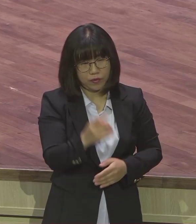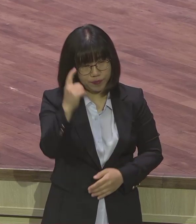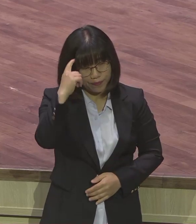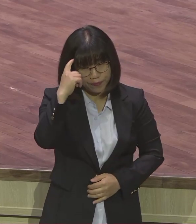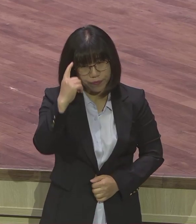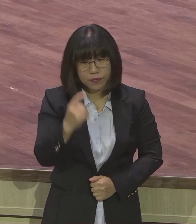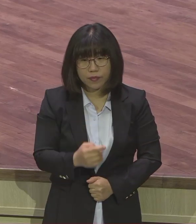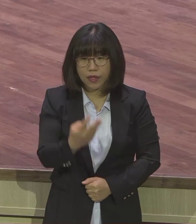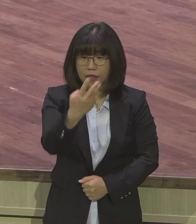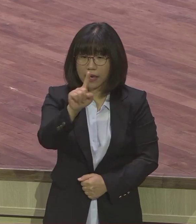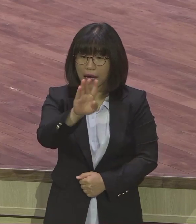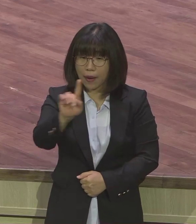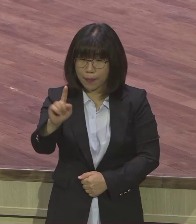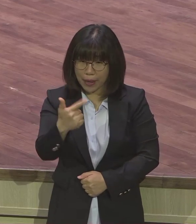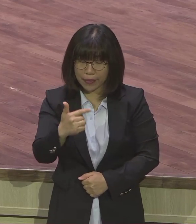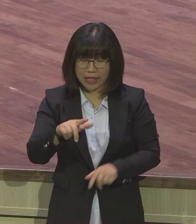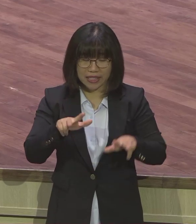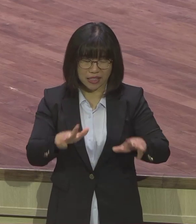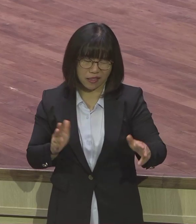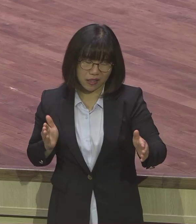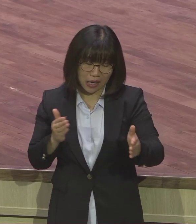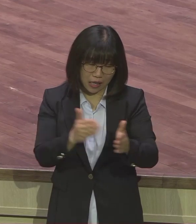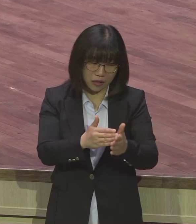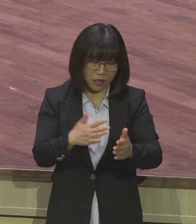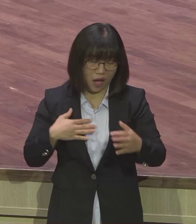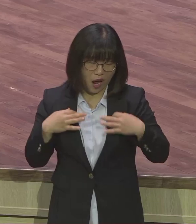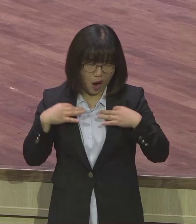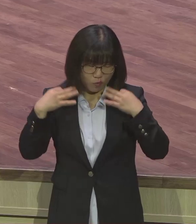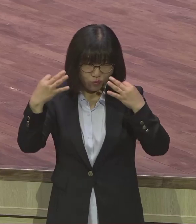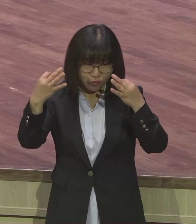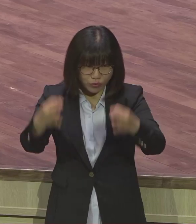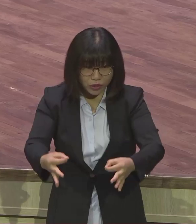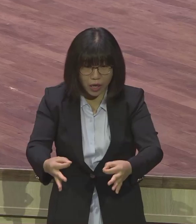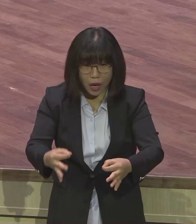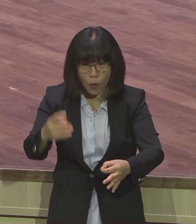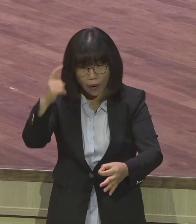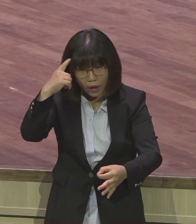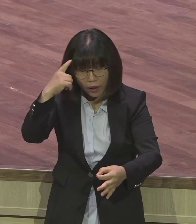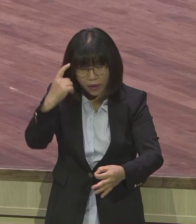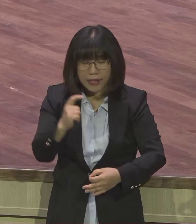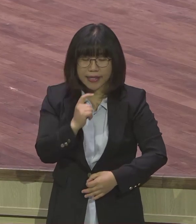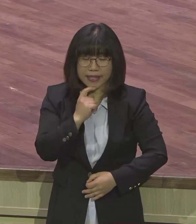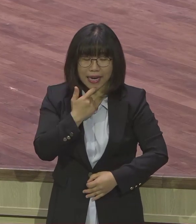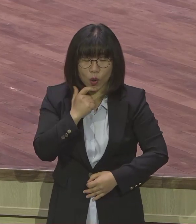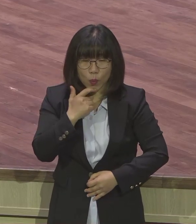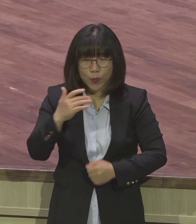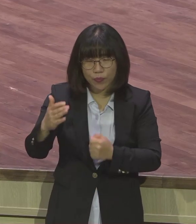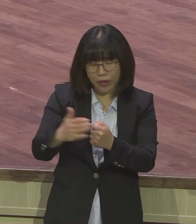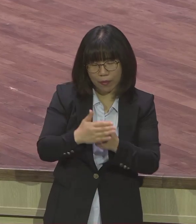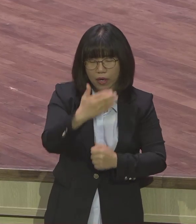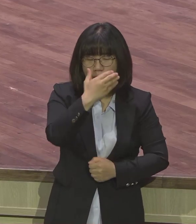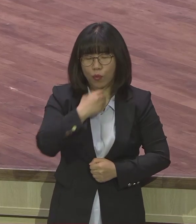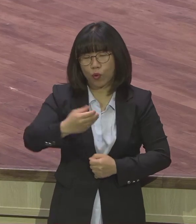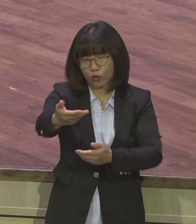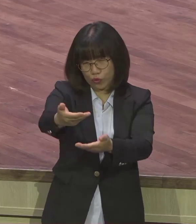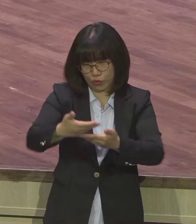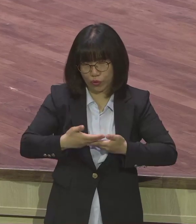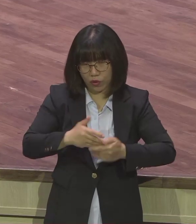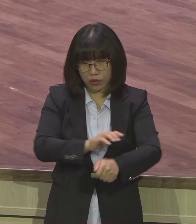라반은요 자기가 이렇게 부자가 된 것은 하나님께서 야곱을 통해서